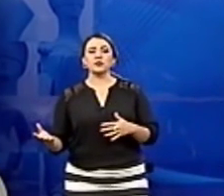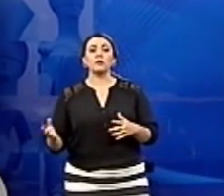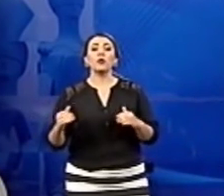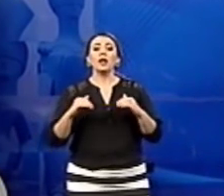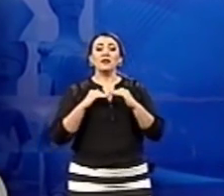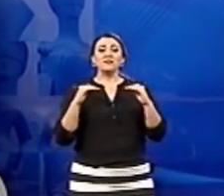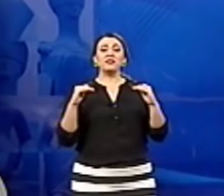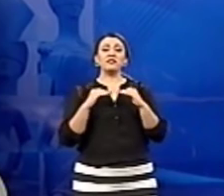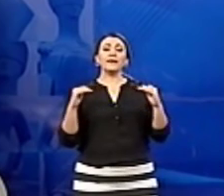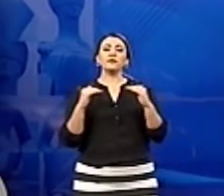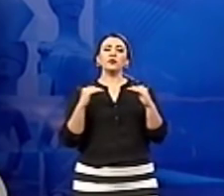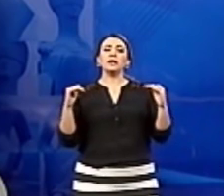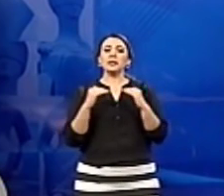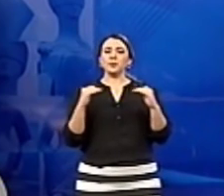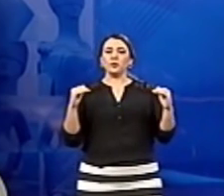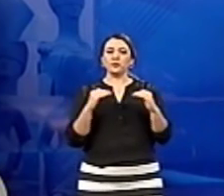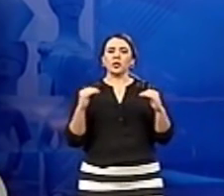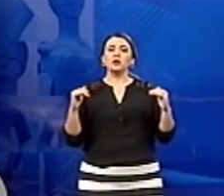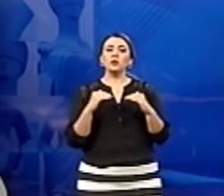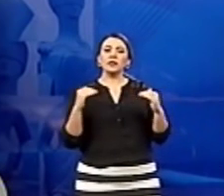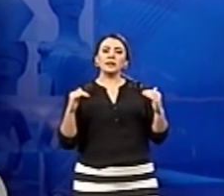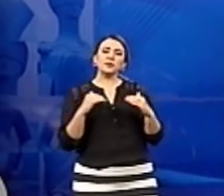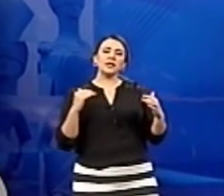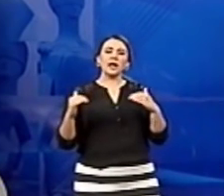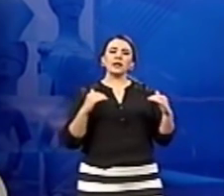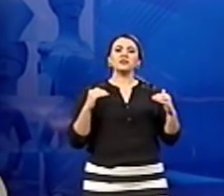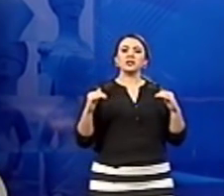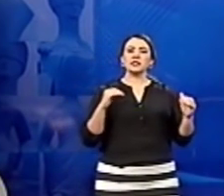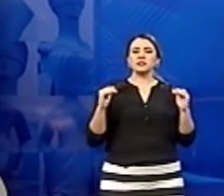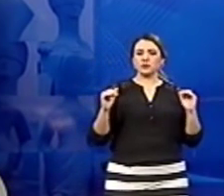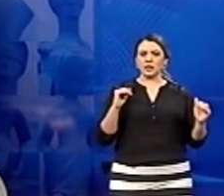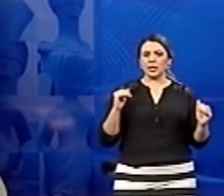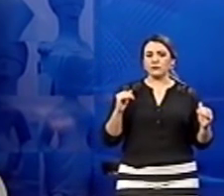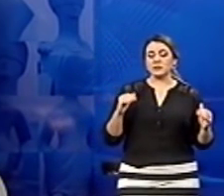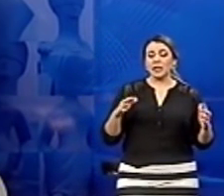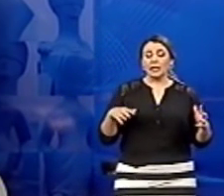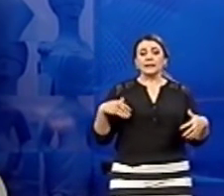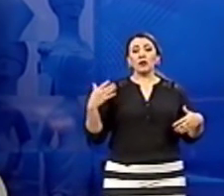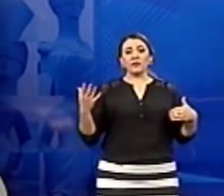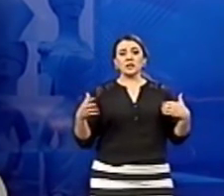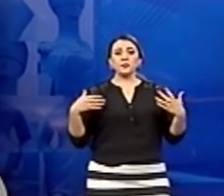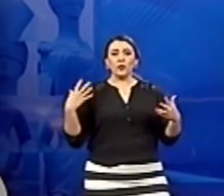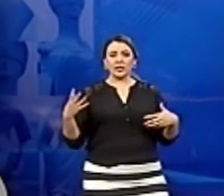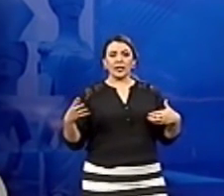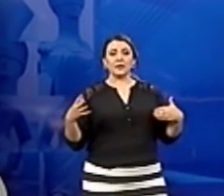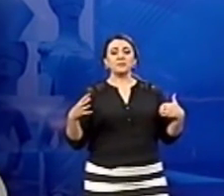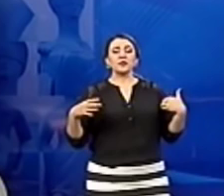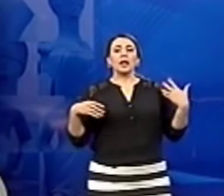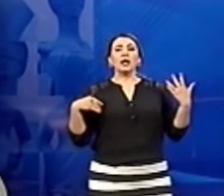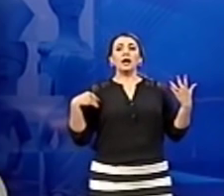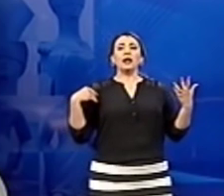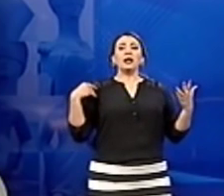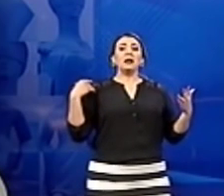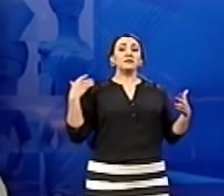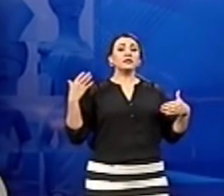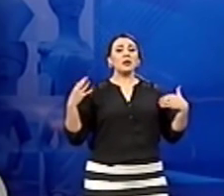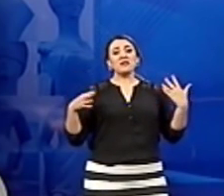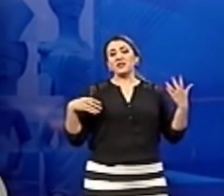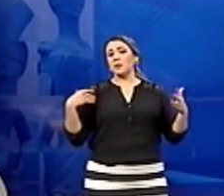doméstico viveram no limbo da garantia desses direitos. Talvez porque não havia